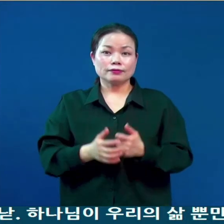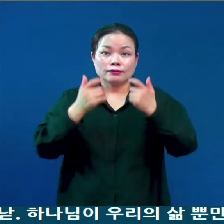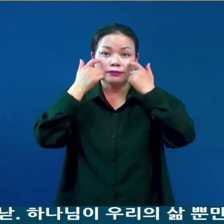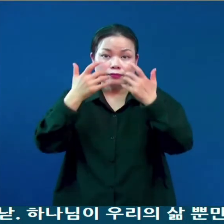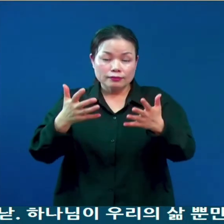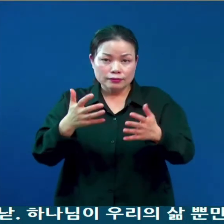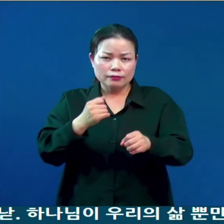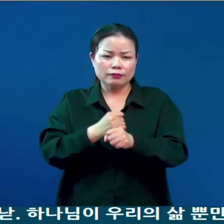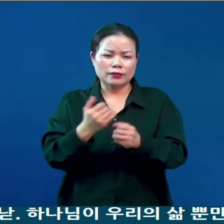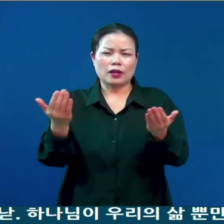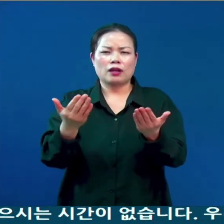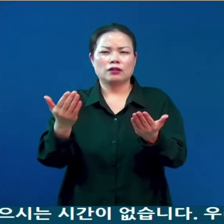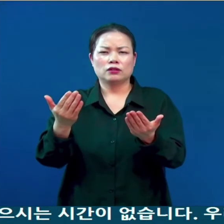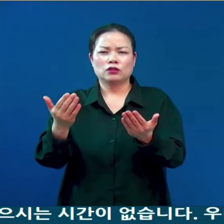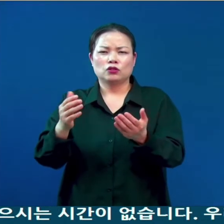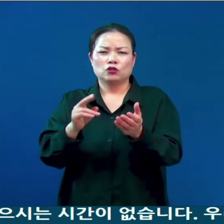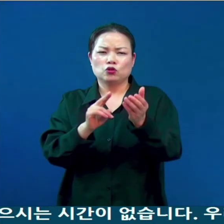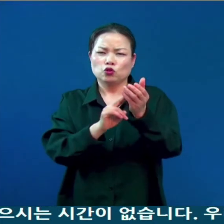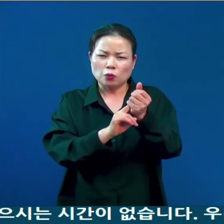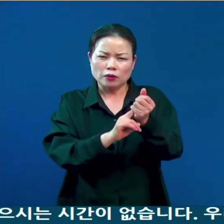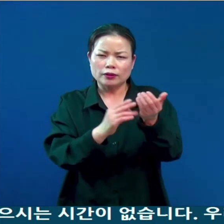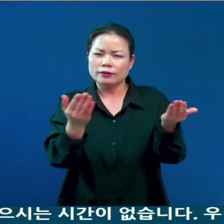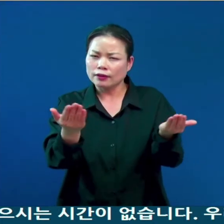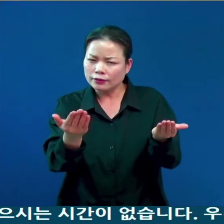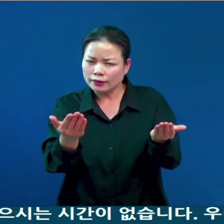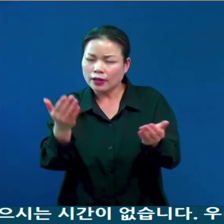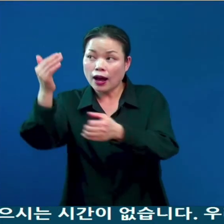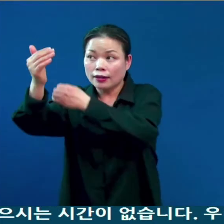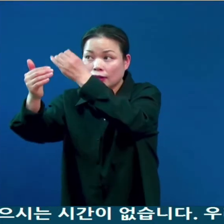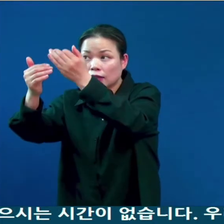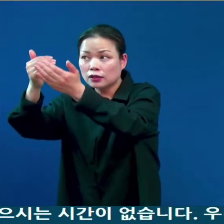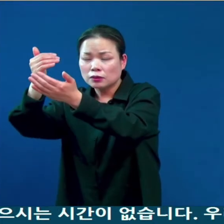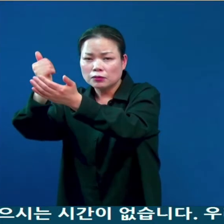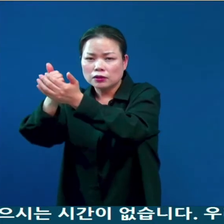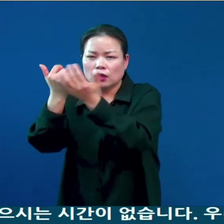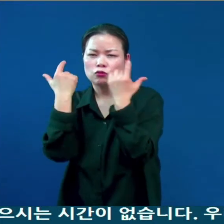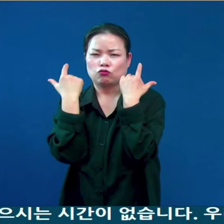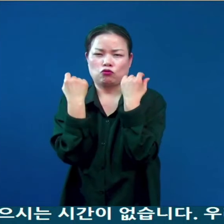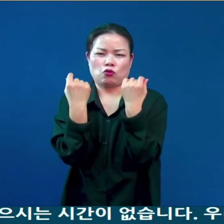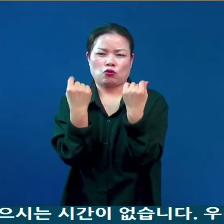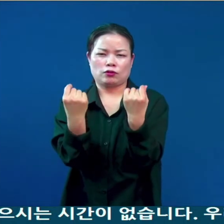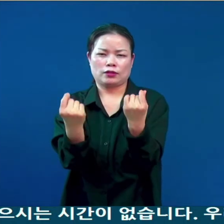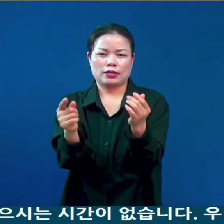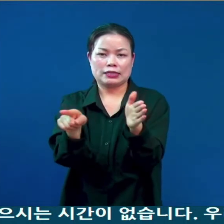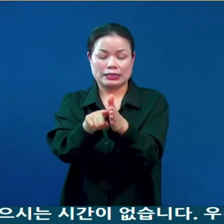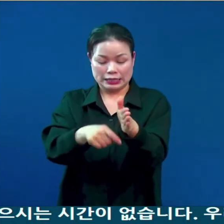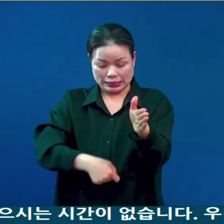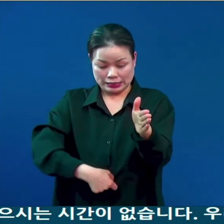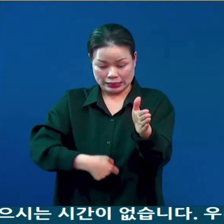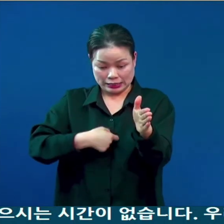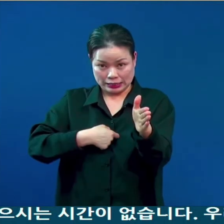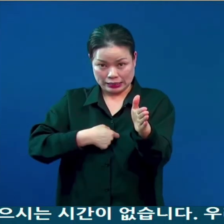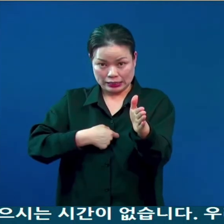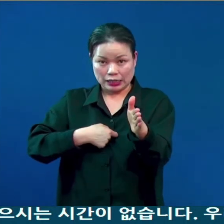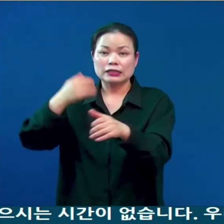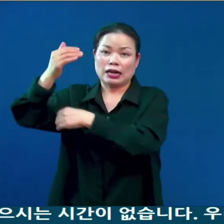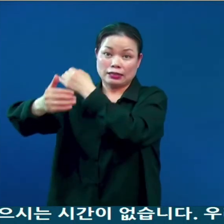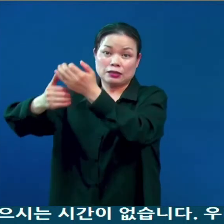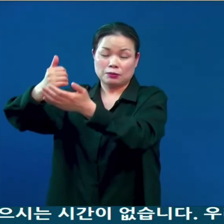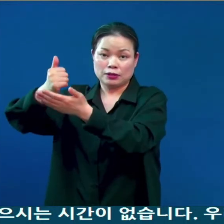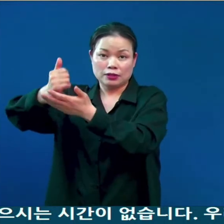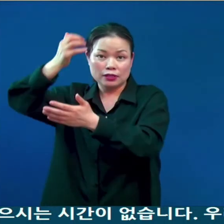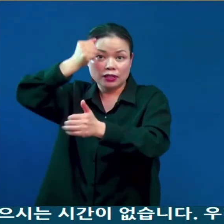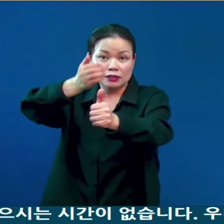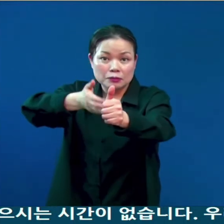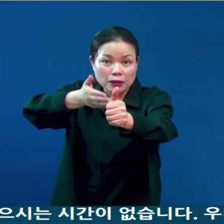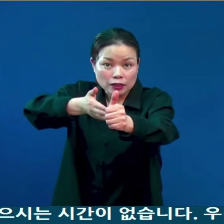명확하게 역사하실 때나 아니면 숨어서 역사하실 때나 하나님은 언제나 동일하시고 신실하신 분이심을 우리가 다시 한번 기억할 수 있기를